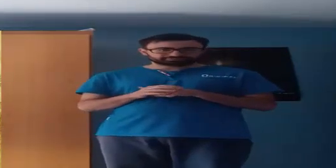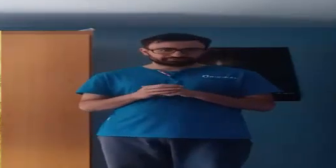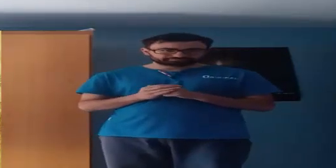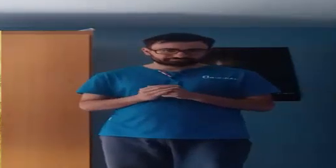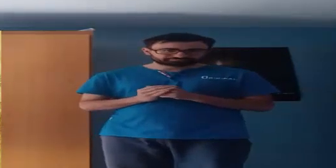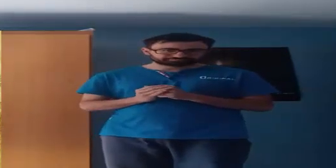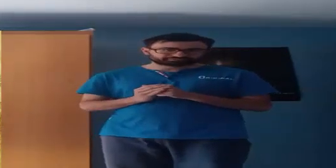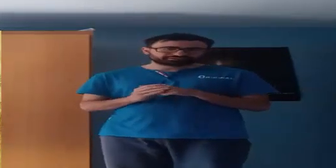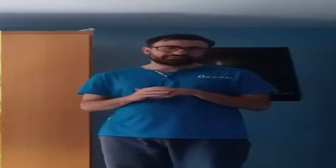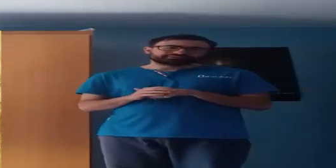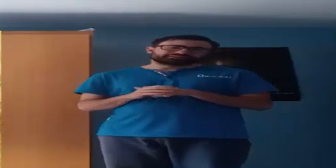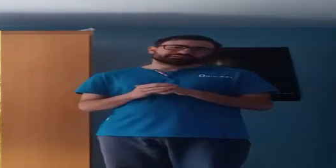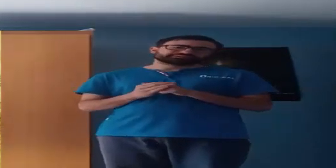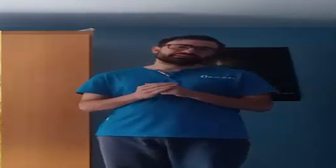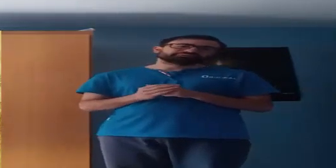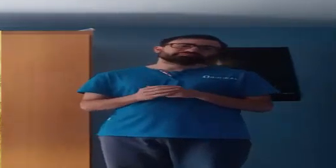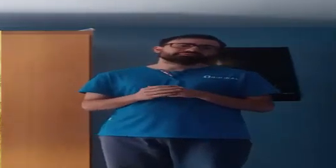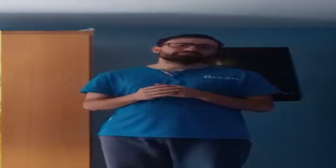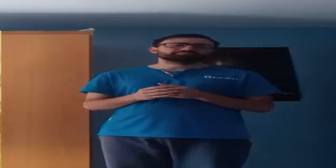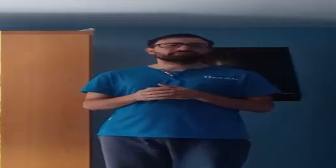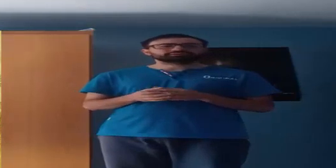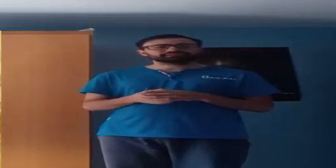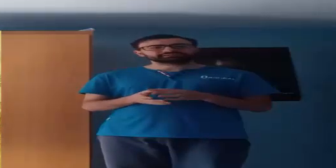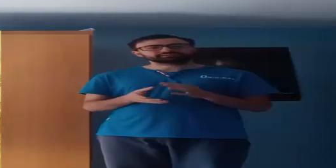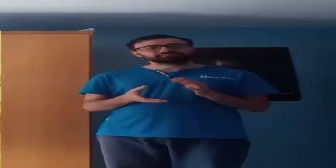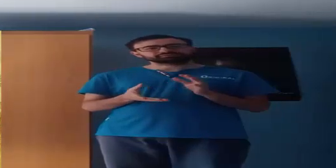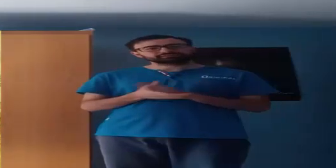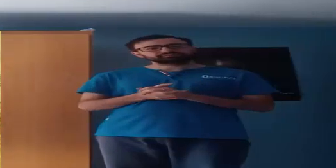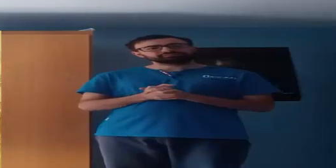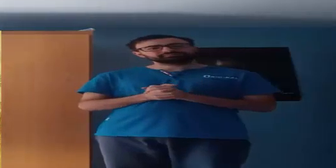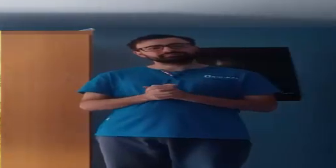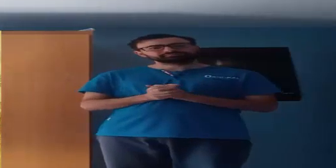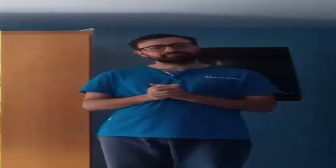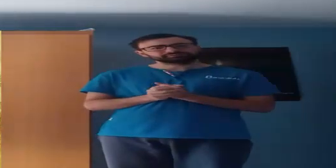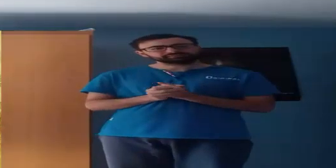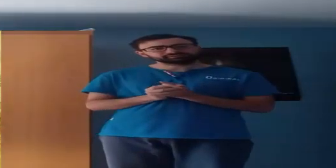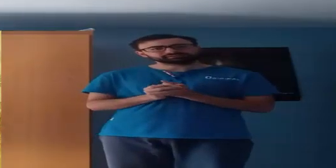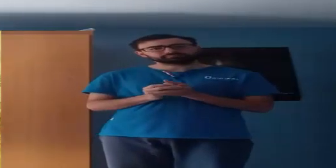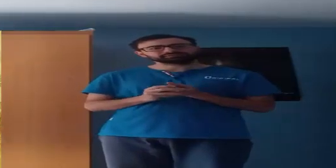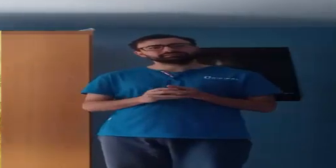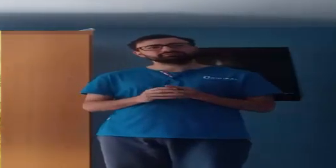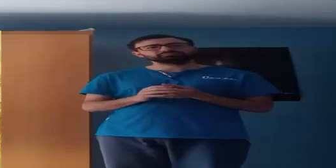próximamente. Así que, bueno, espero que les haya gustado y que pasen